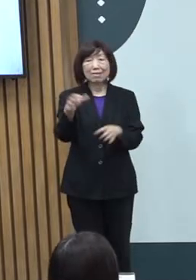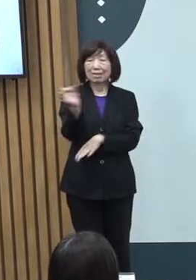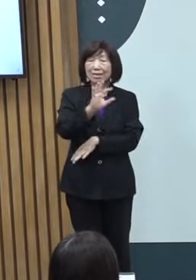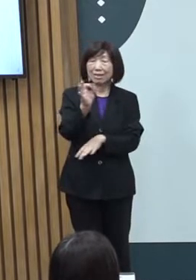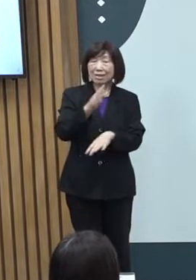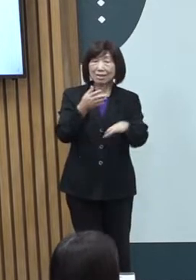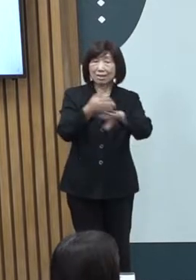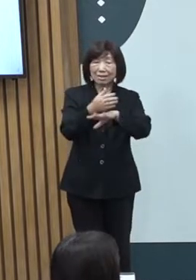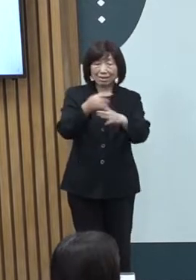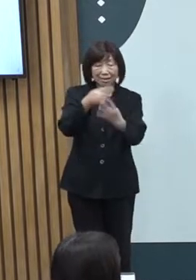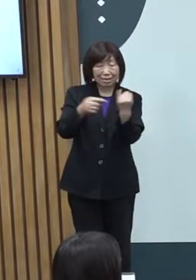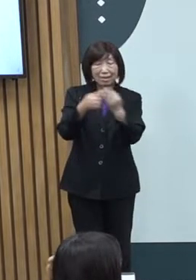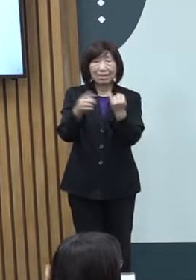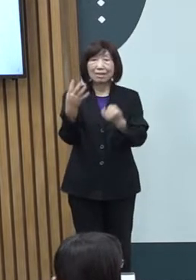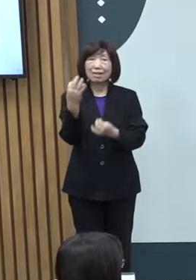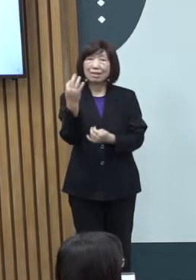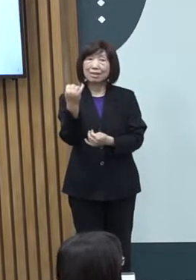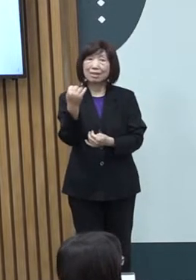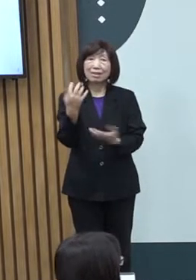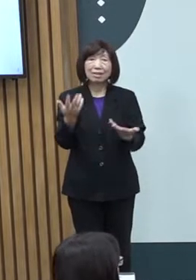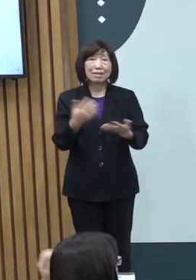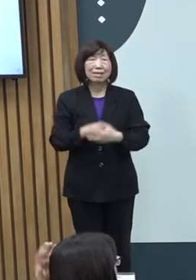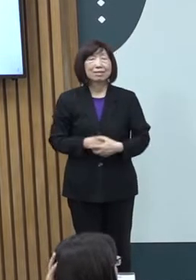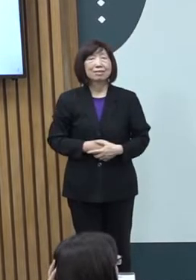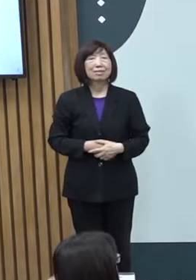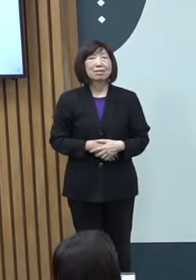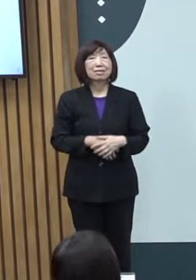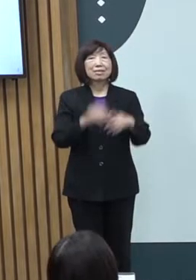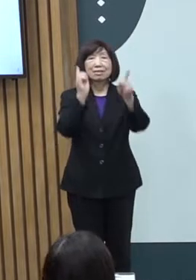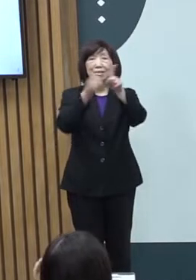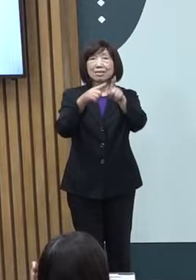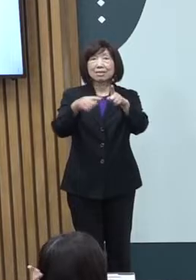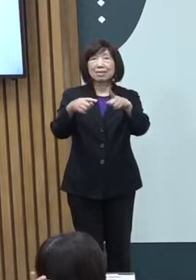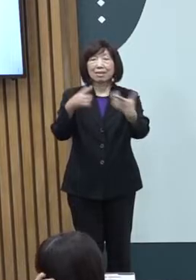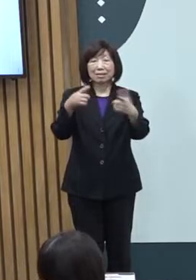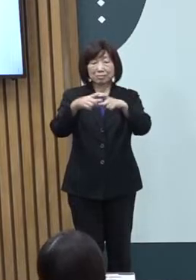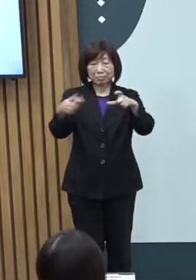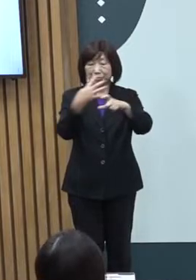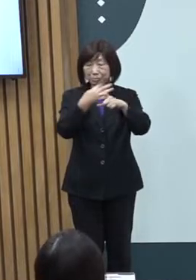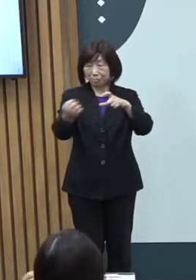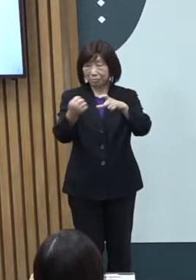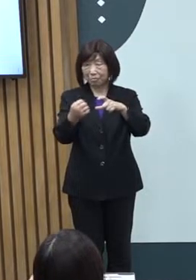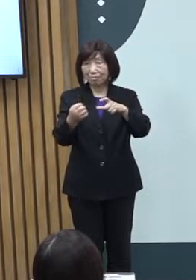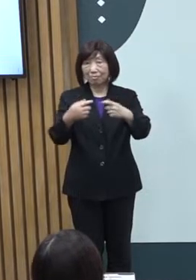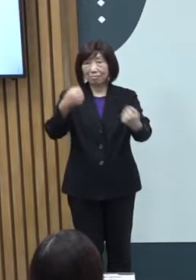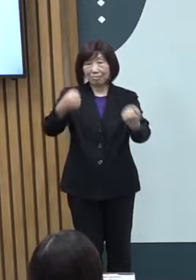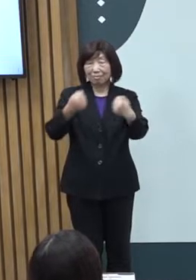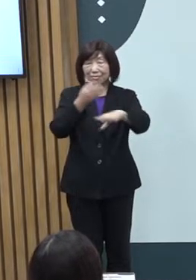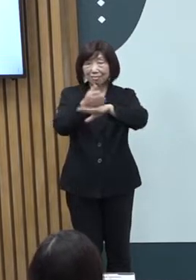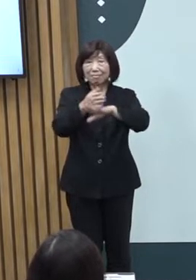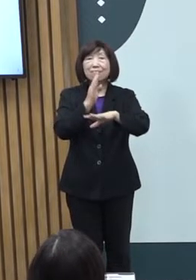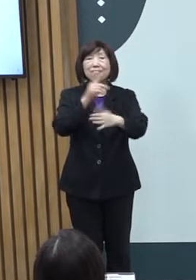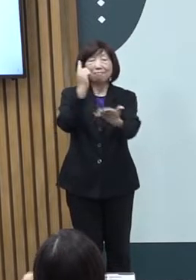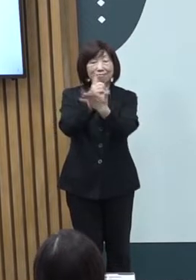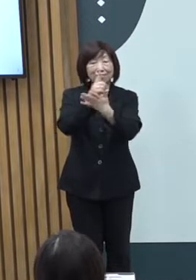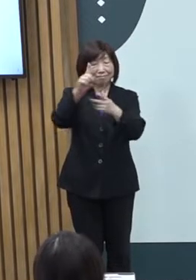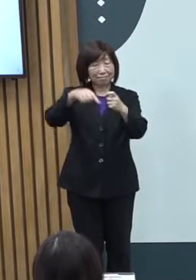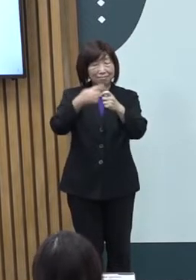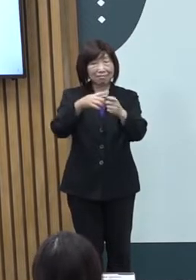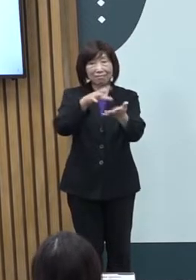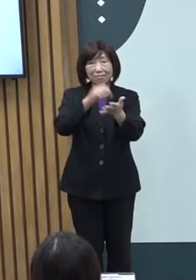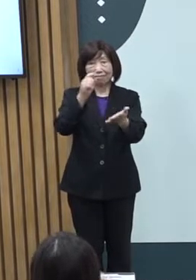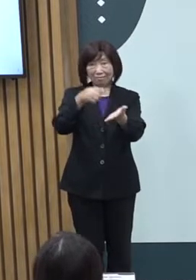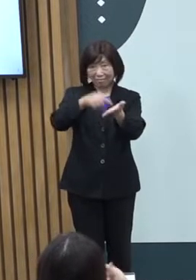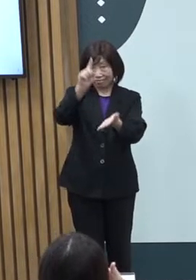辆的统计数等等。那依照那个使用牌照税法的规定，我们汽车使用牌照税呢，是每年要征收一